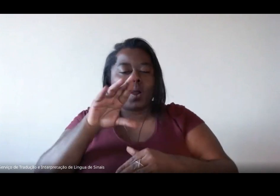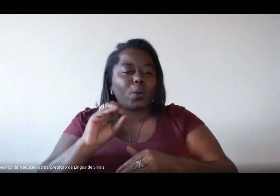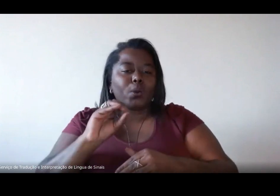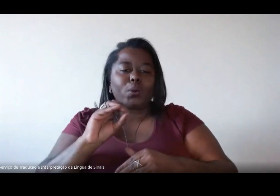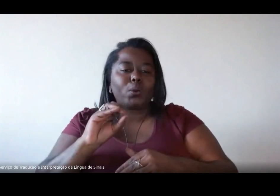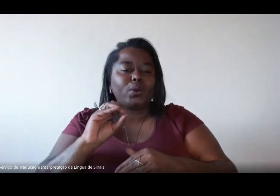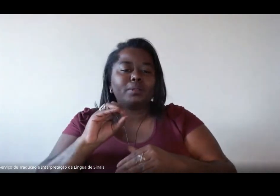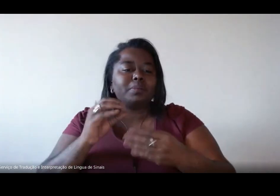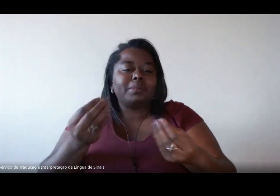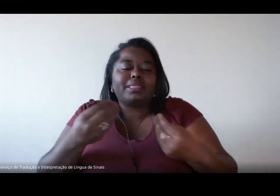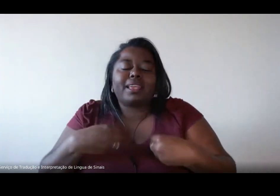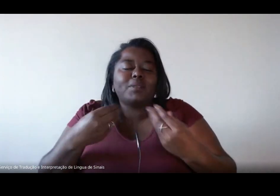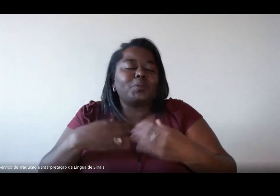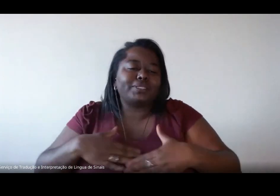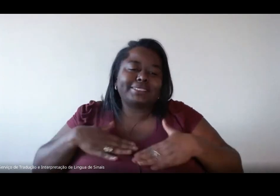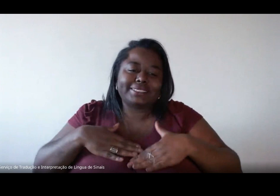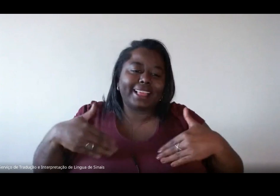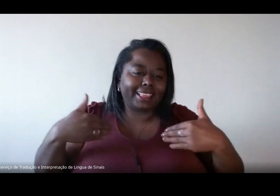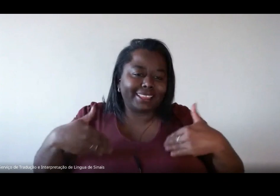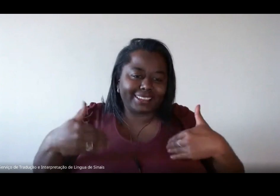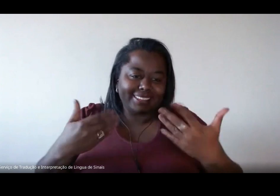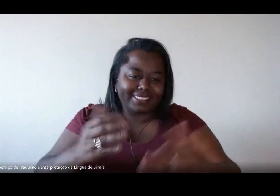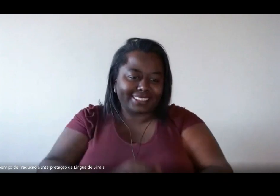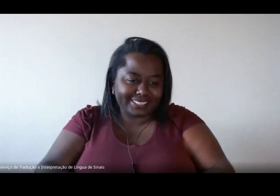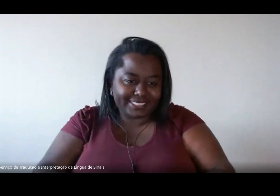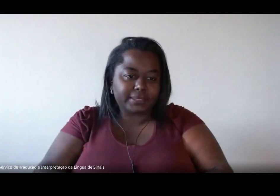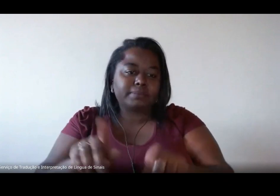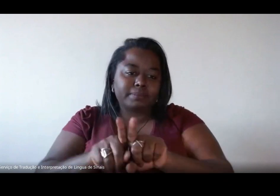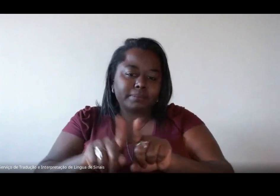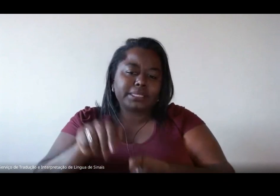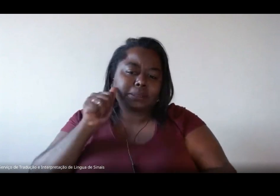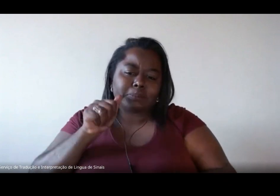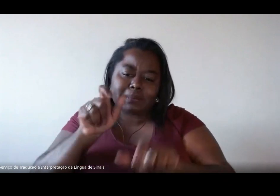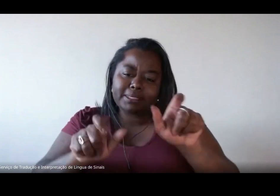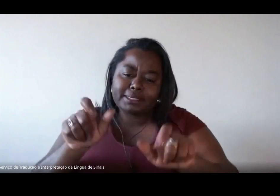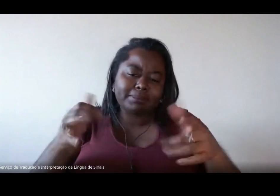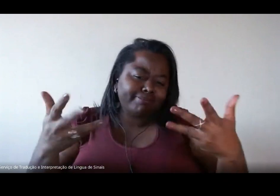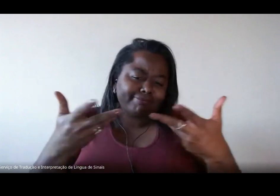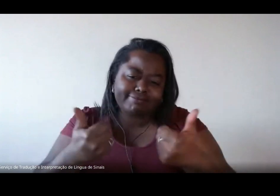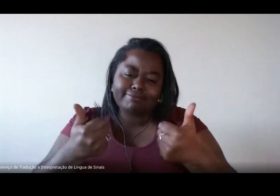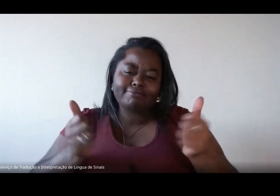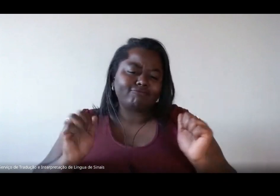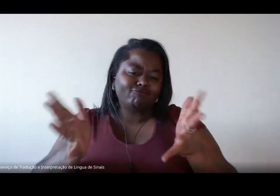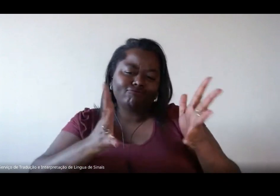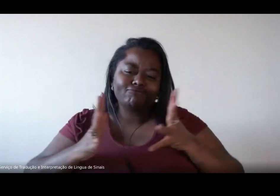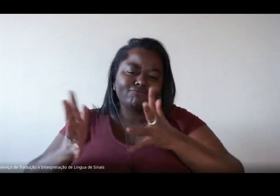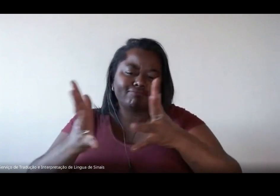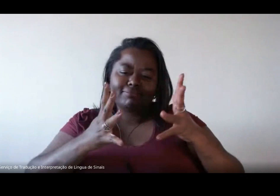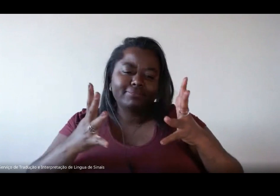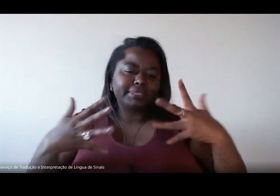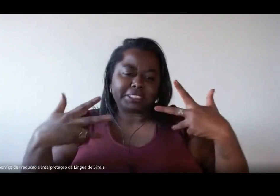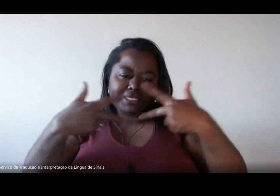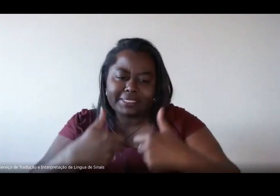e-mails do Lauro assim, me enchiam de calor, de alegria. Qual gente boa. E as meninas maravilhosas que estão aí